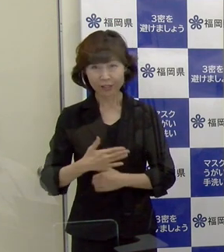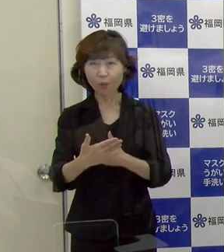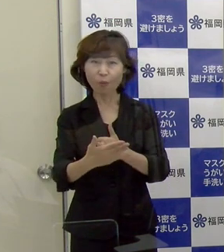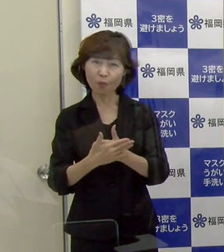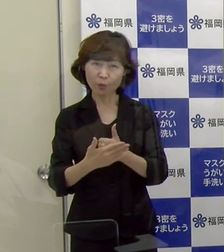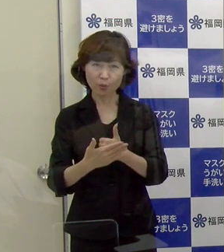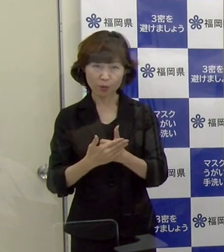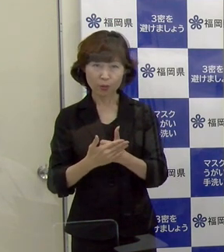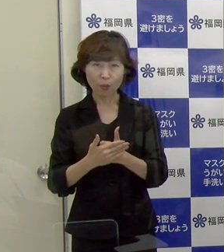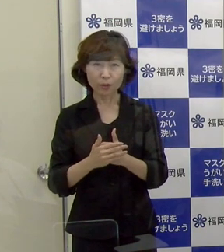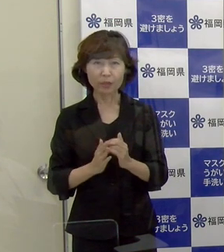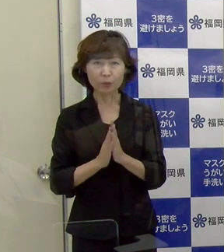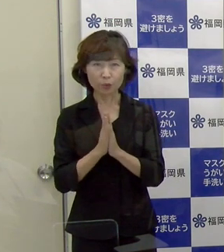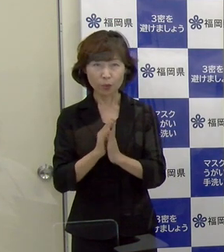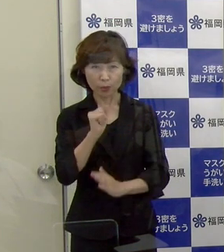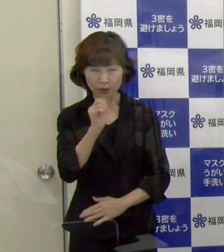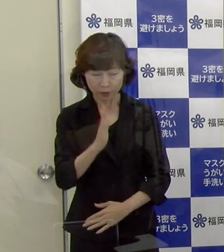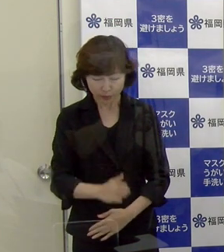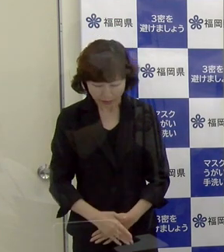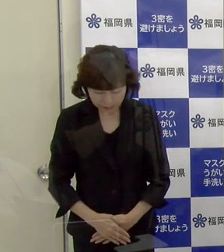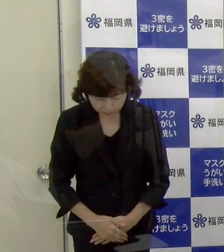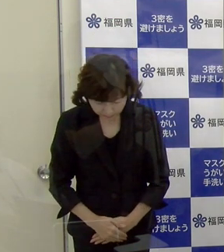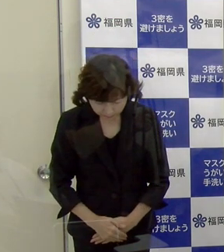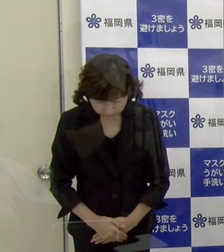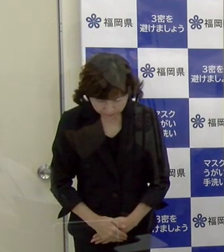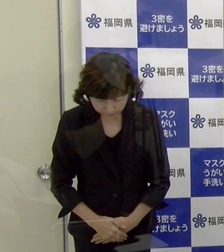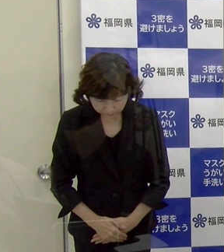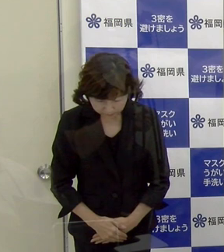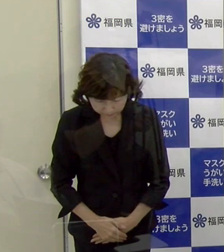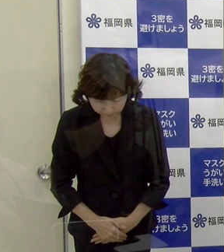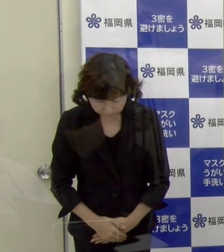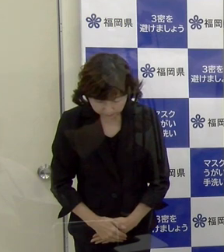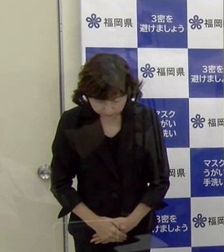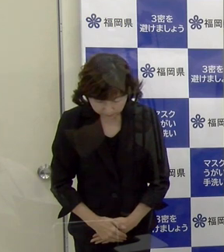を何卒よろしくお願い申し上げます